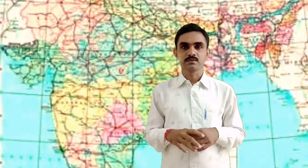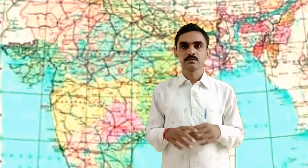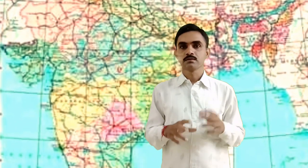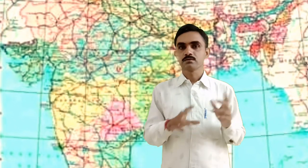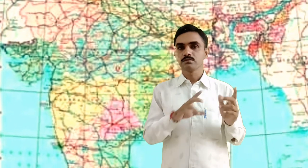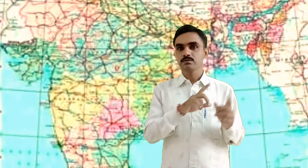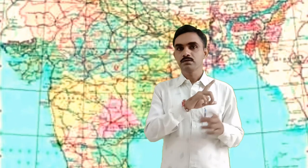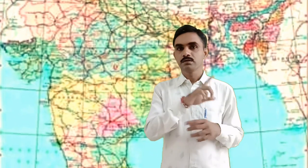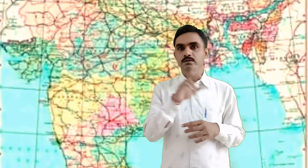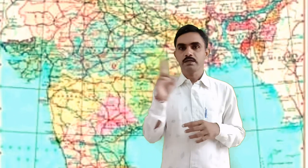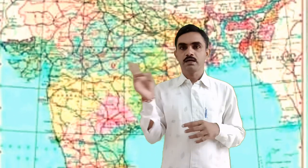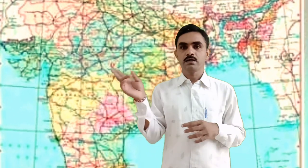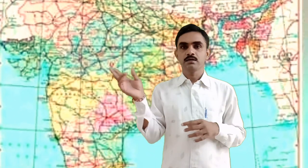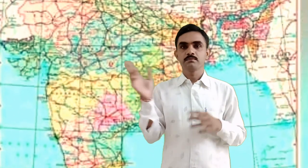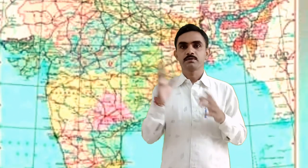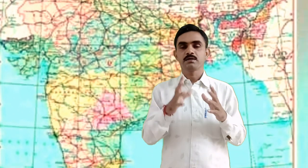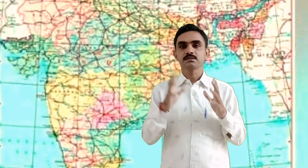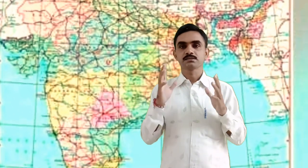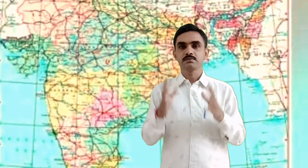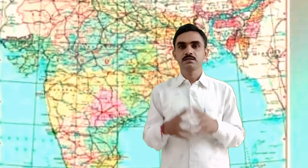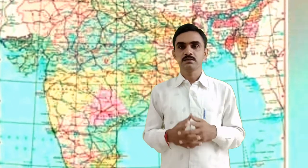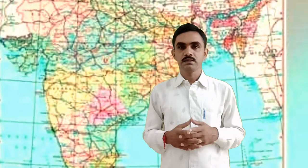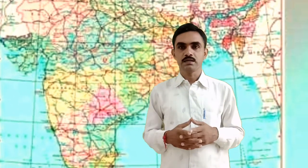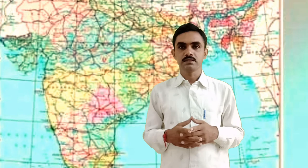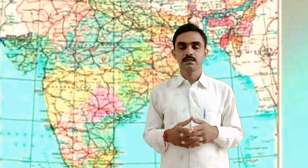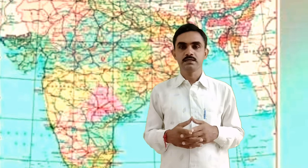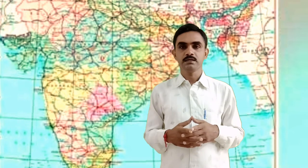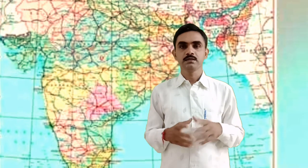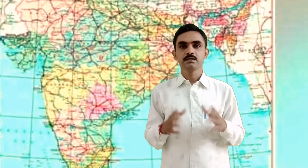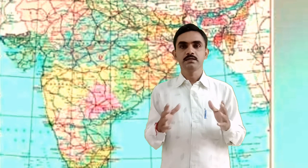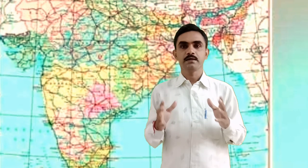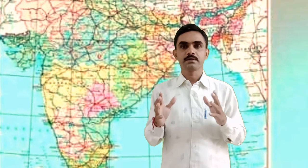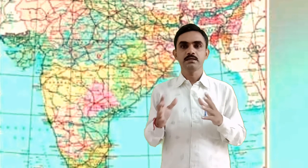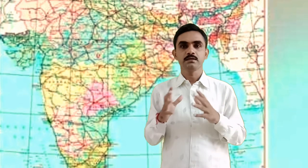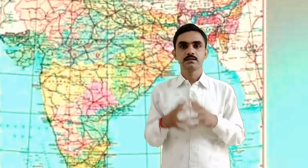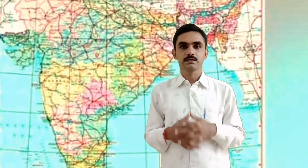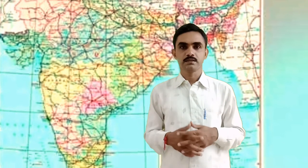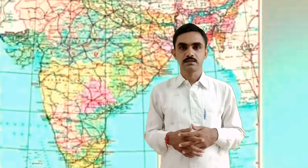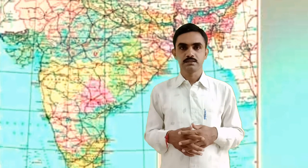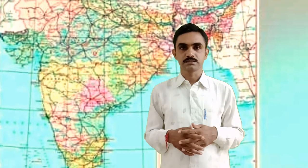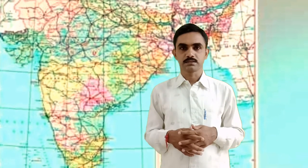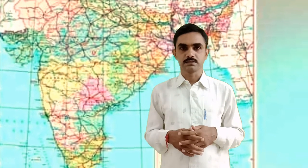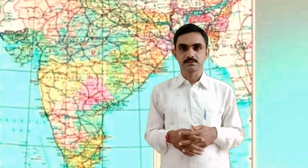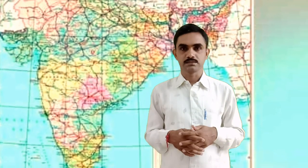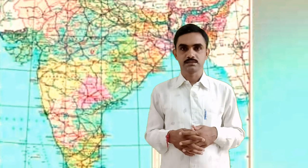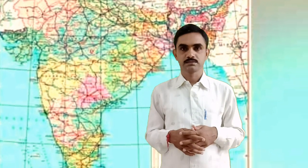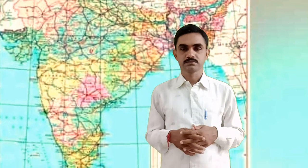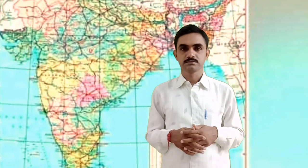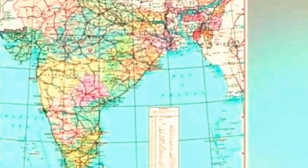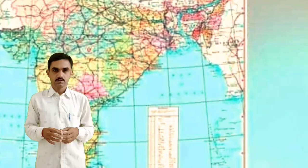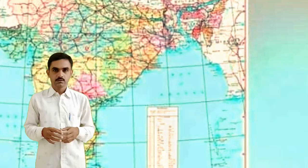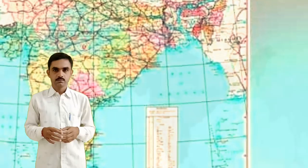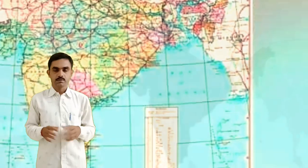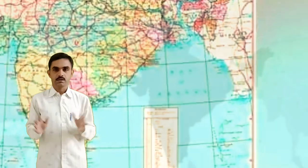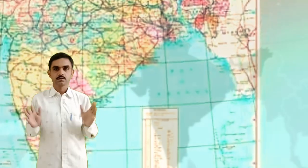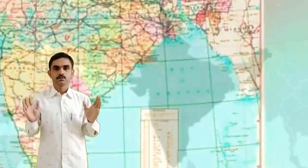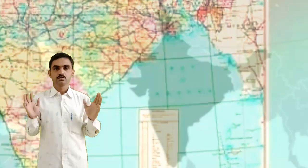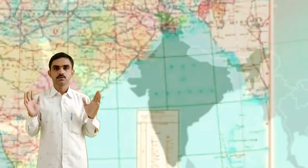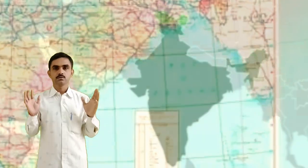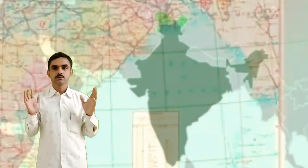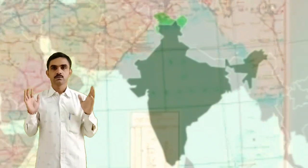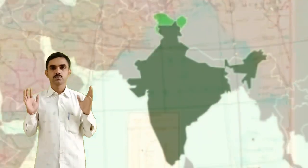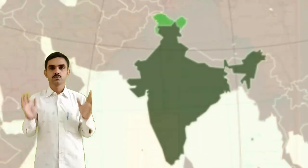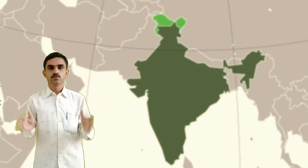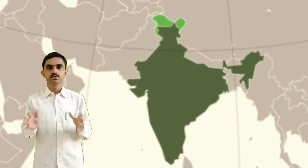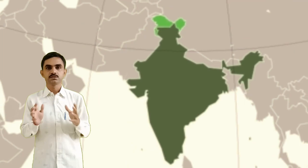છે। તો આ પ્રમાણ સમયને આધારે એ આપણે નક્કી કરી શકીએ છીએ।